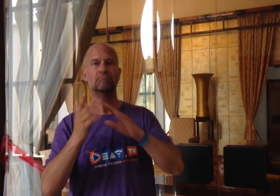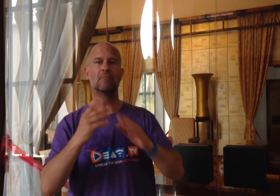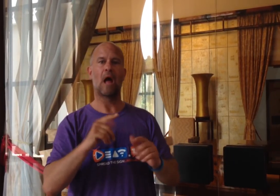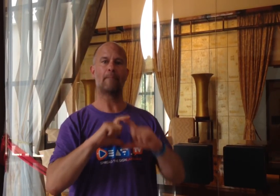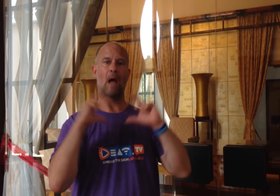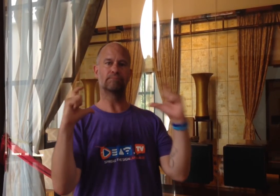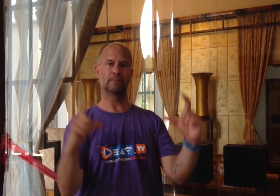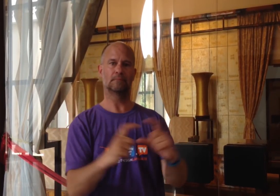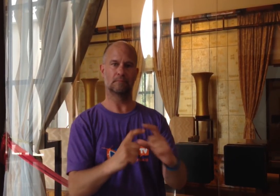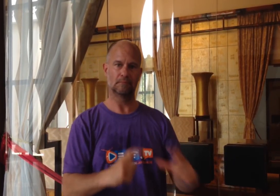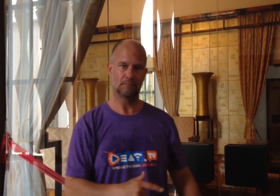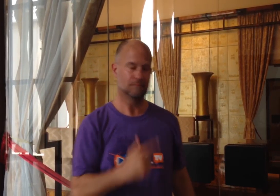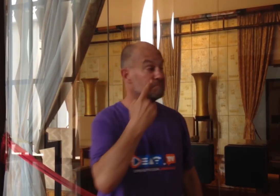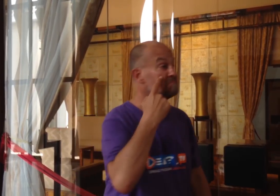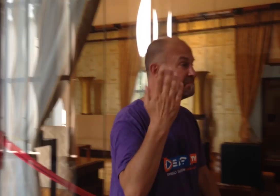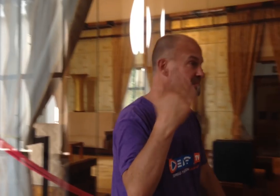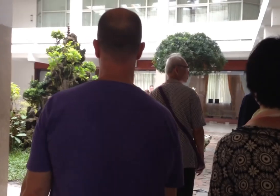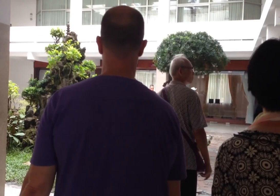Dort sind viele Wohnungen, das sehen wir uns jetzt mal an.